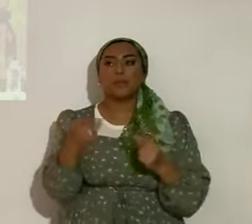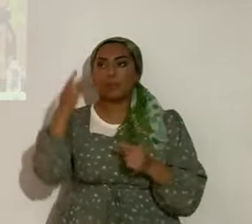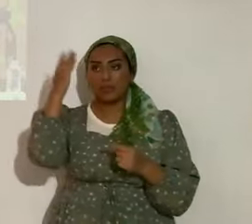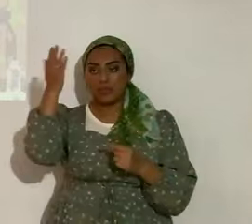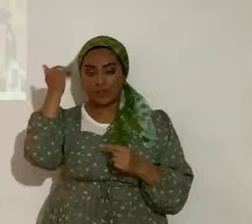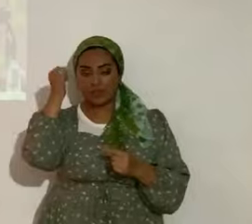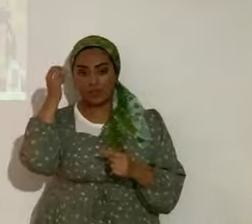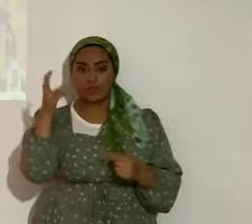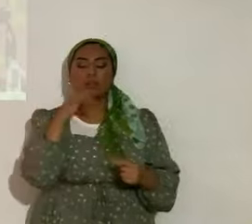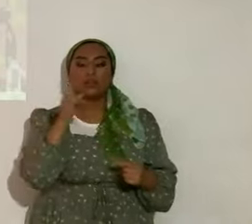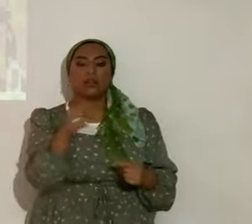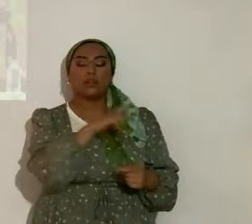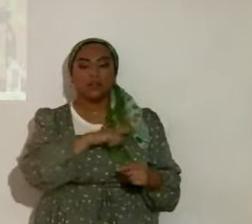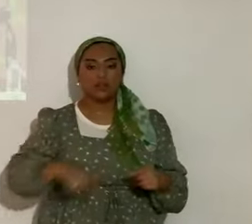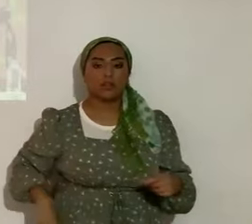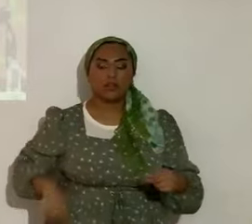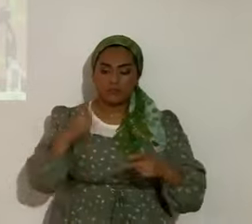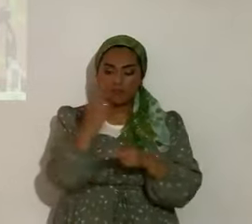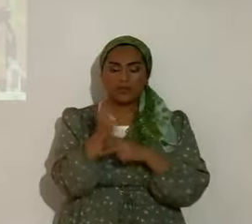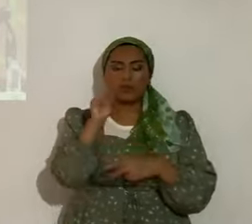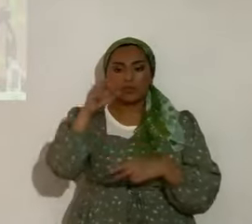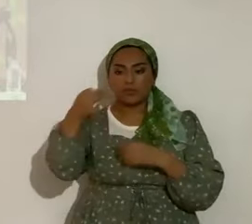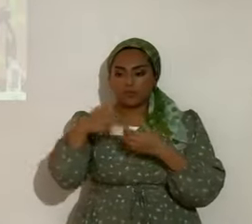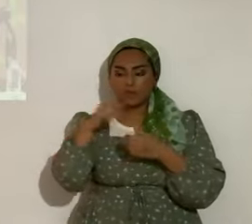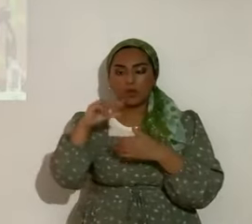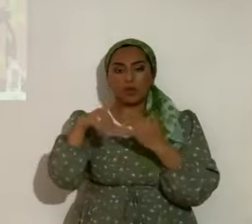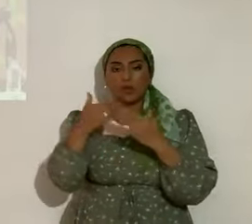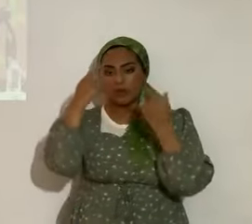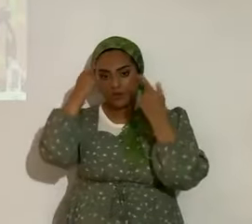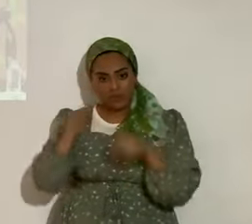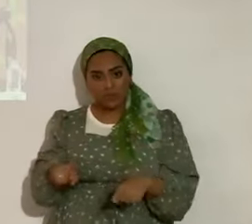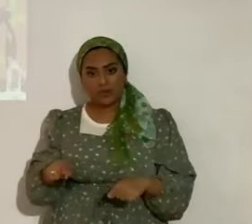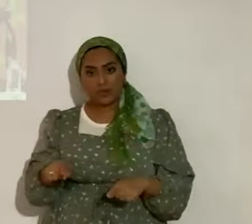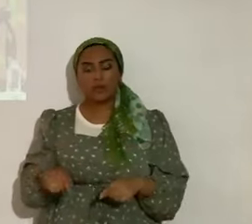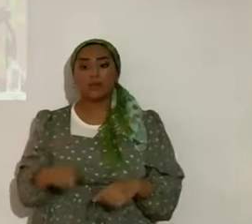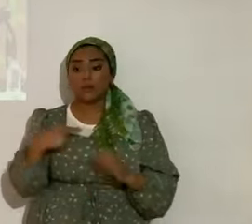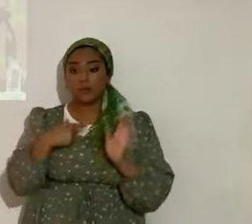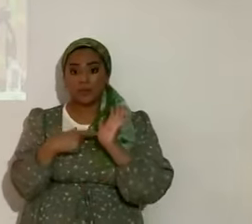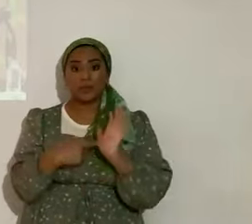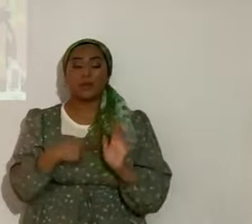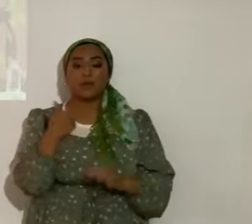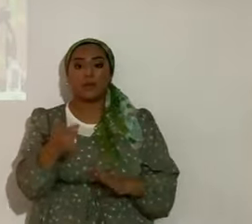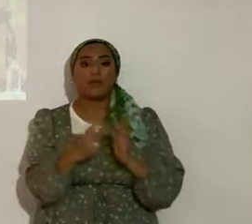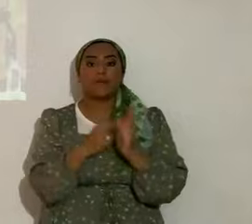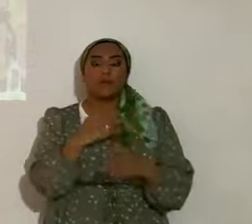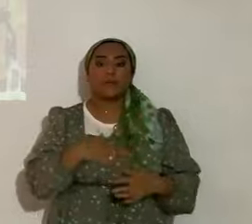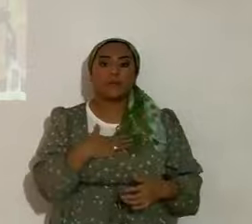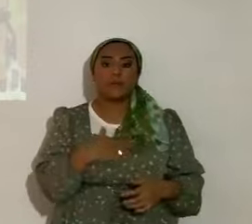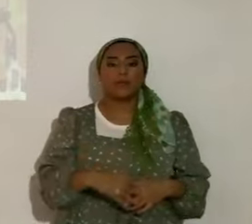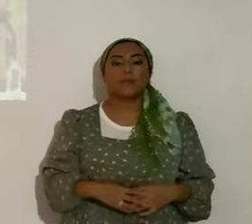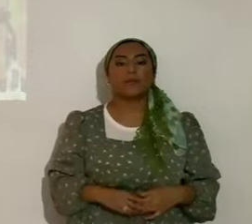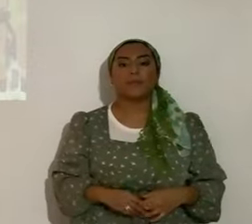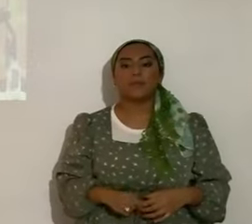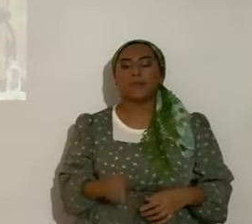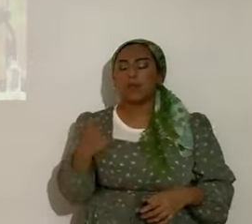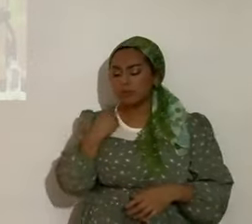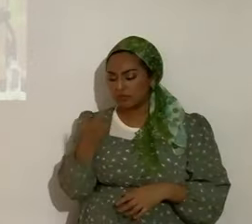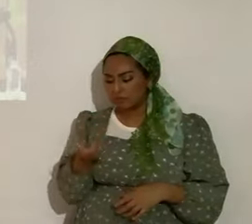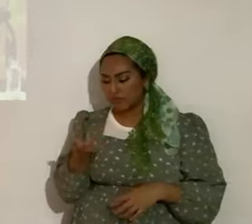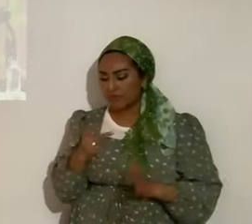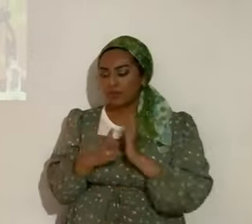es el Señor y cumplan con la Torah, entran a todos los pactos. Pero por favor, queremos que vea usted el video. Y me pusieron el